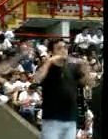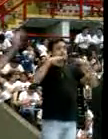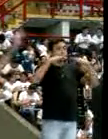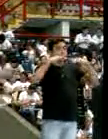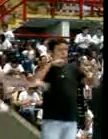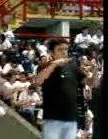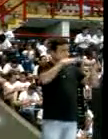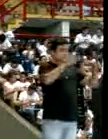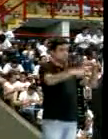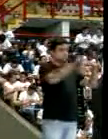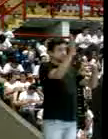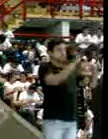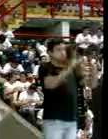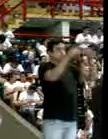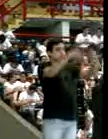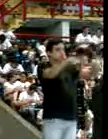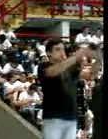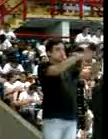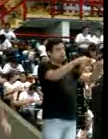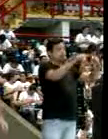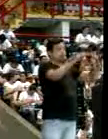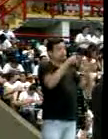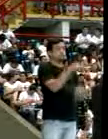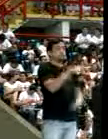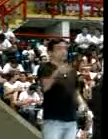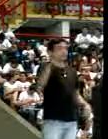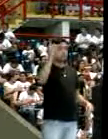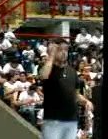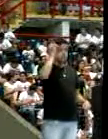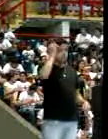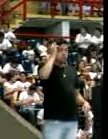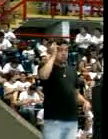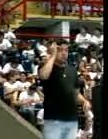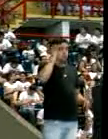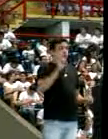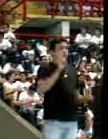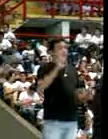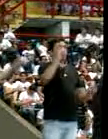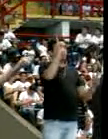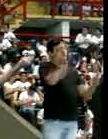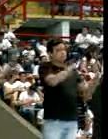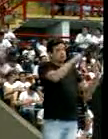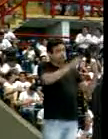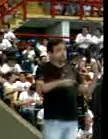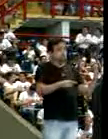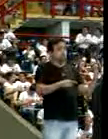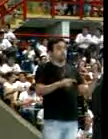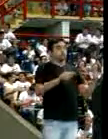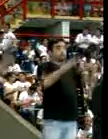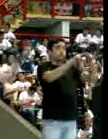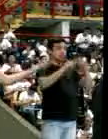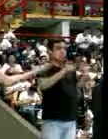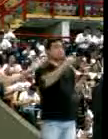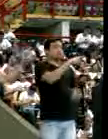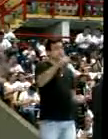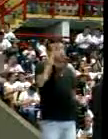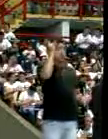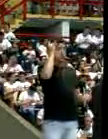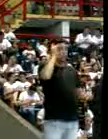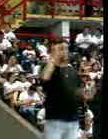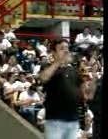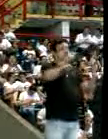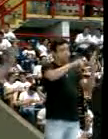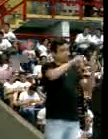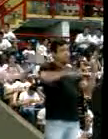meio ambiente brasileiro. O que fez a presidenta Dilma? Vetou. Ela pode vetar,